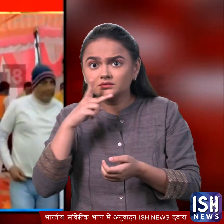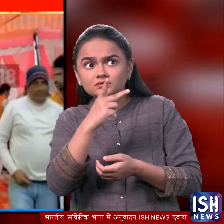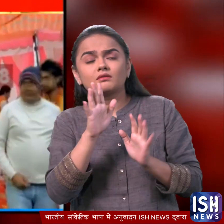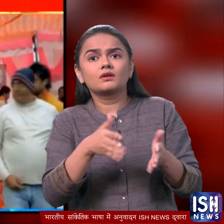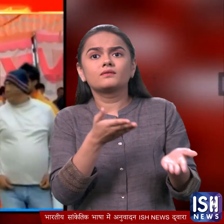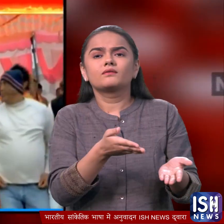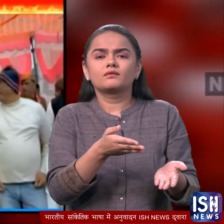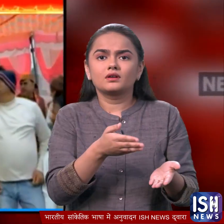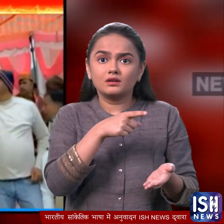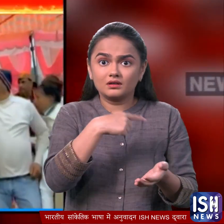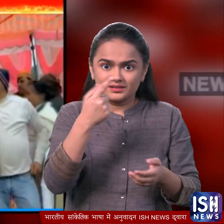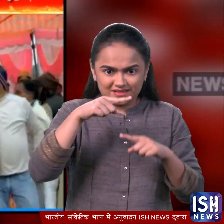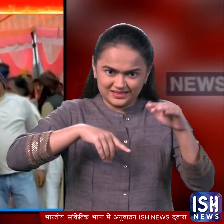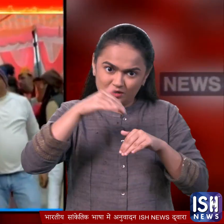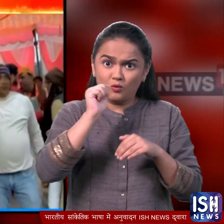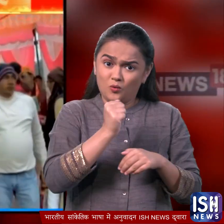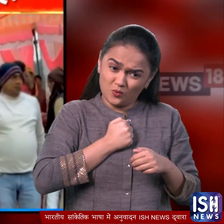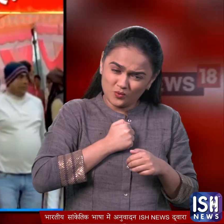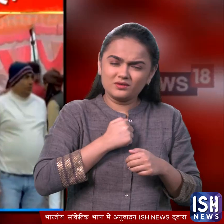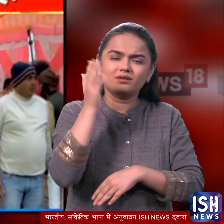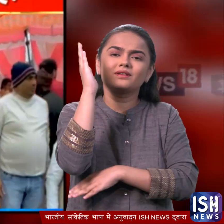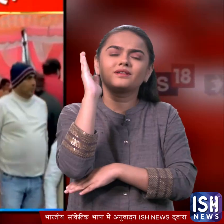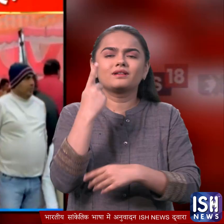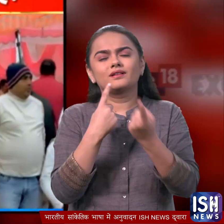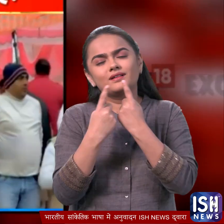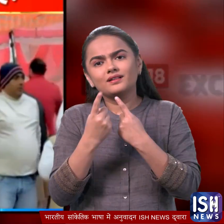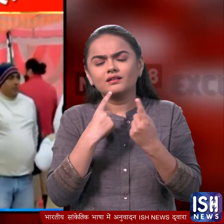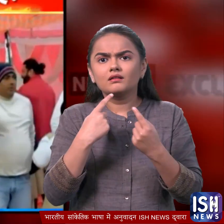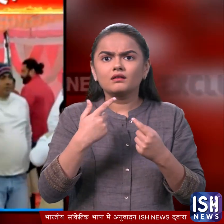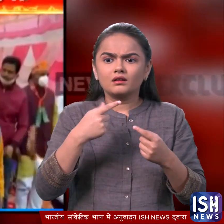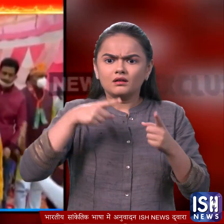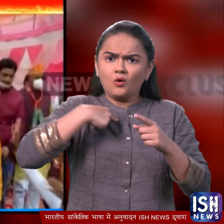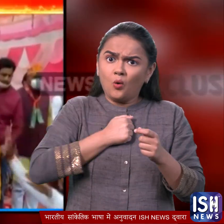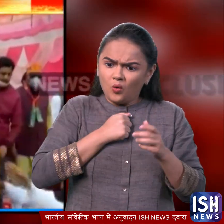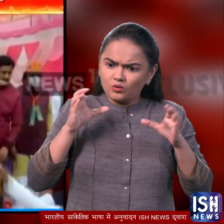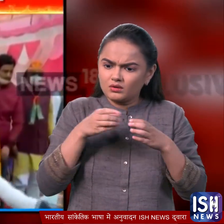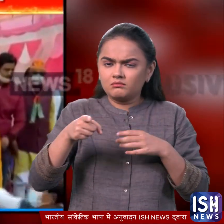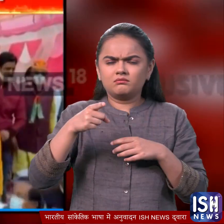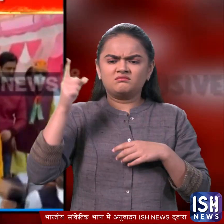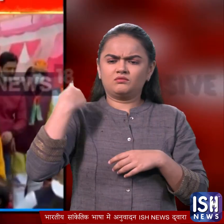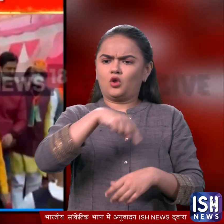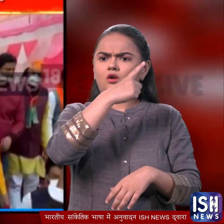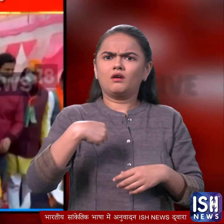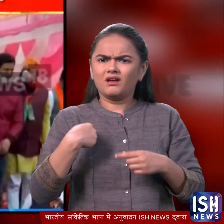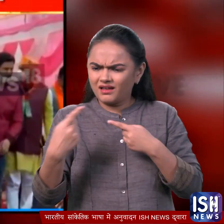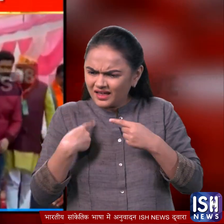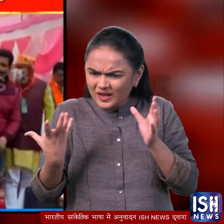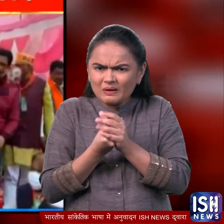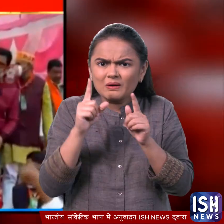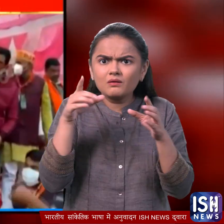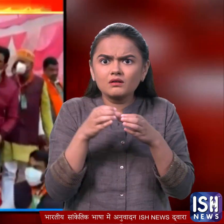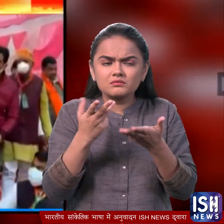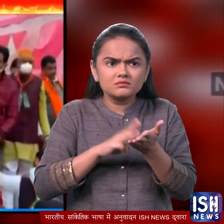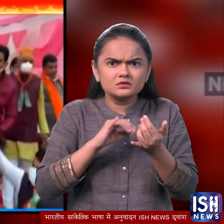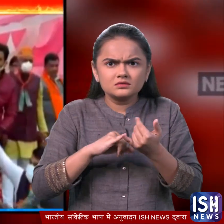पार्टी के कार्यकर्ता अपनी पार्टी के कार्यक्रम में अपनी ही पार्टी के विधायक के खिलाफ नारे लगाने लगे। ये सारा तमाशा जब हद पार करने लगा तो महेश शर्मा